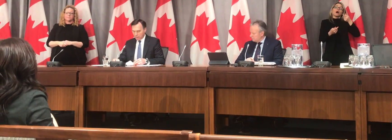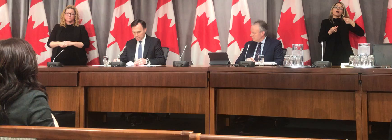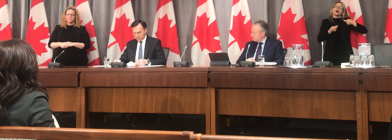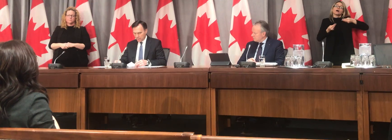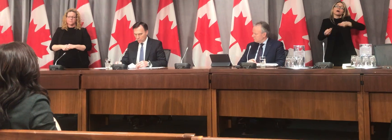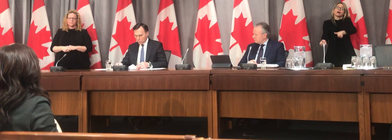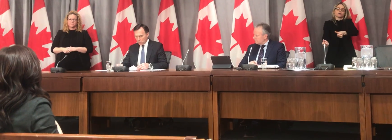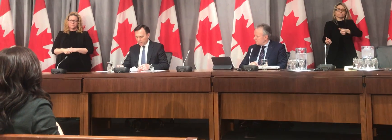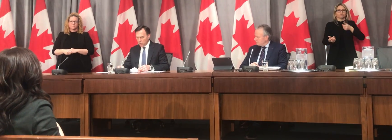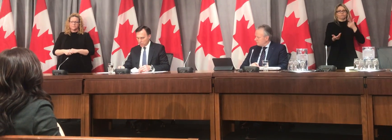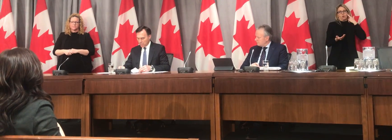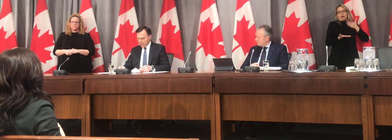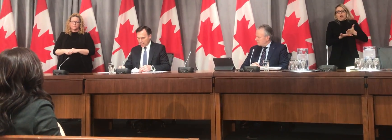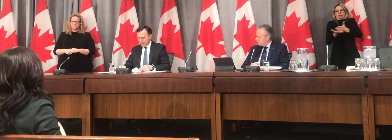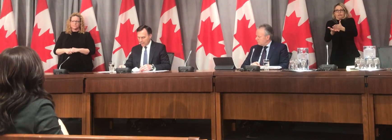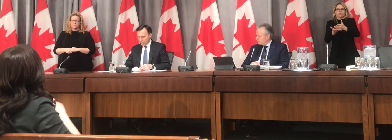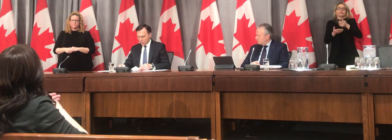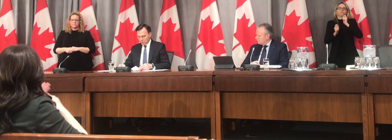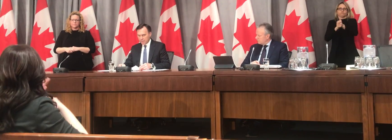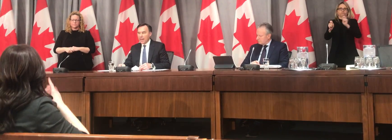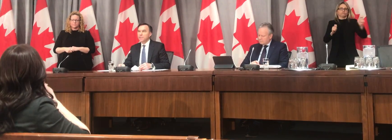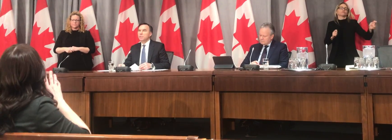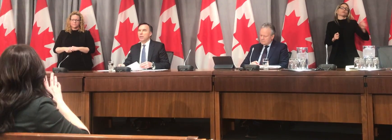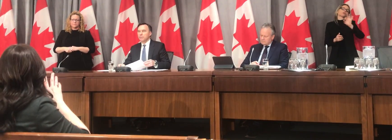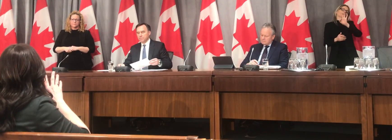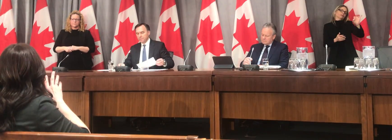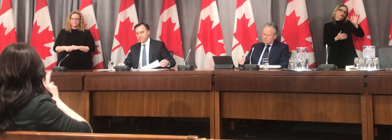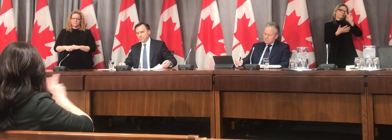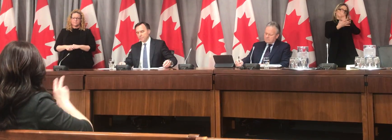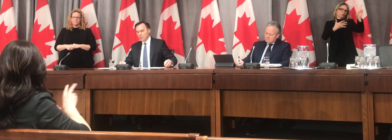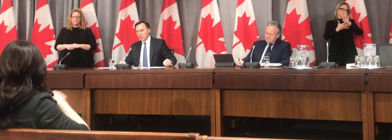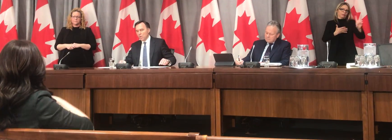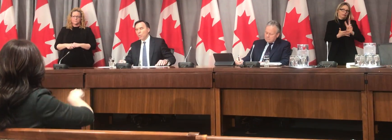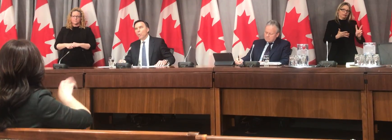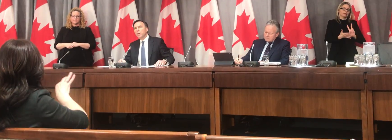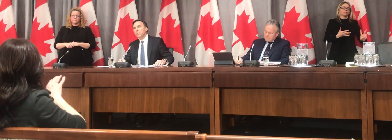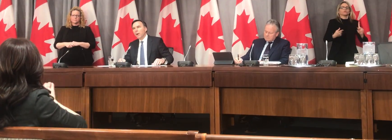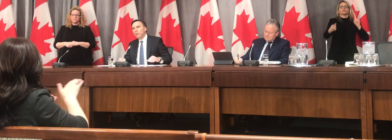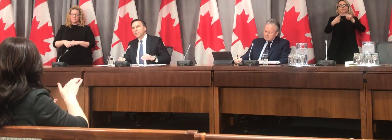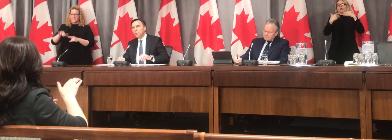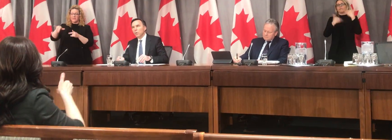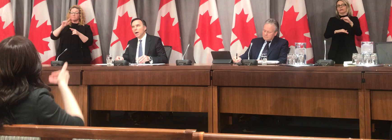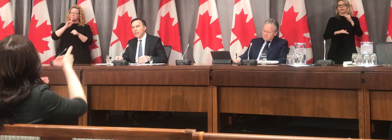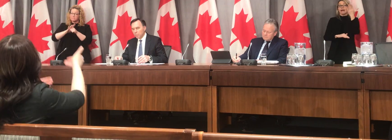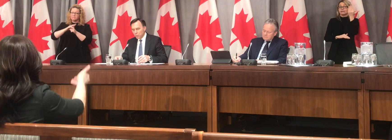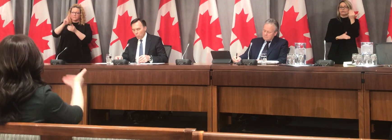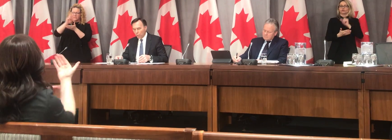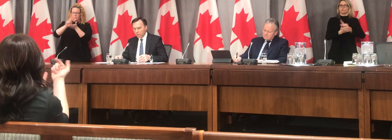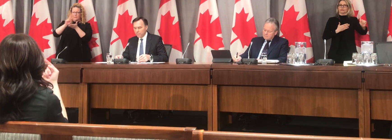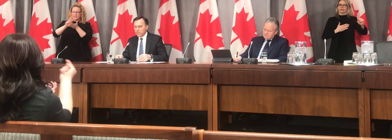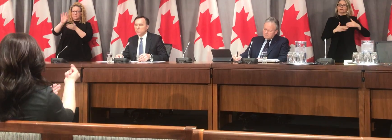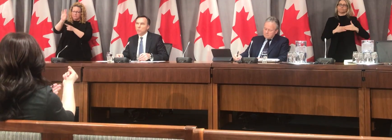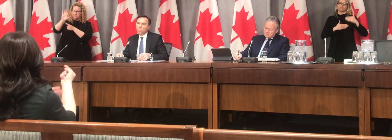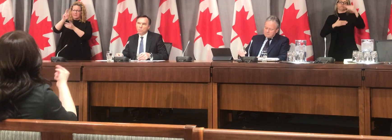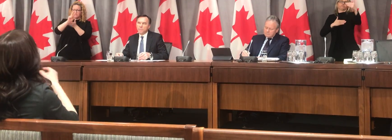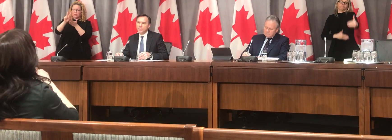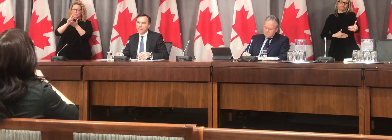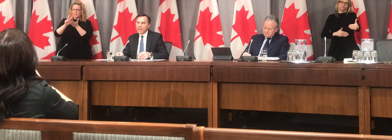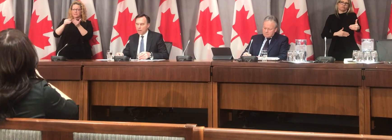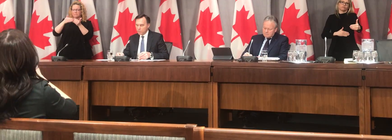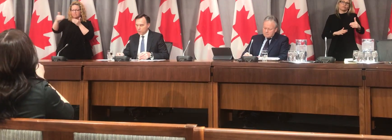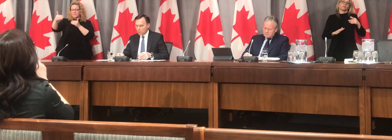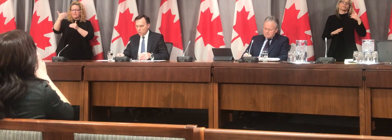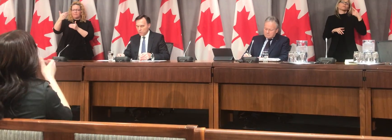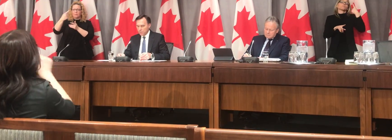$900 toutes les 2 semaines et jusqu'à 15 semaines. For working parents who are unable to work because schools